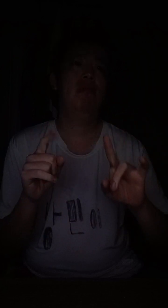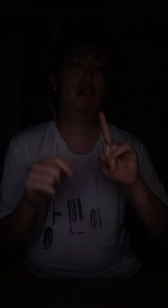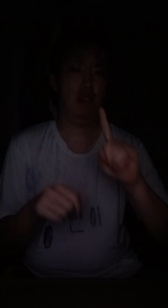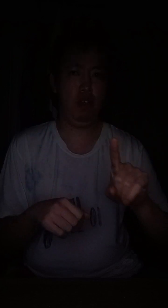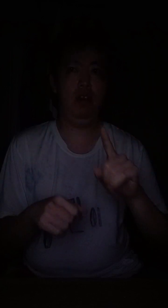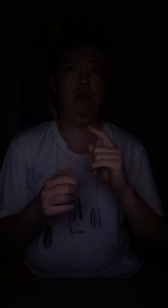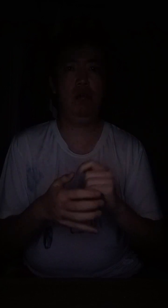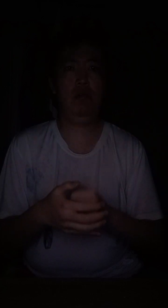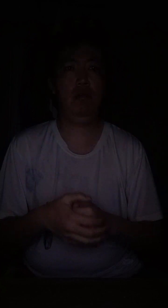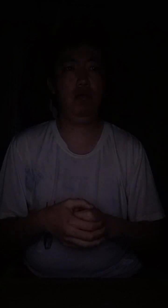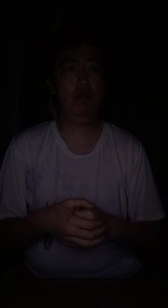수준입니다.